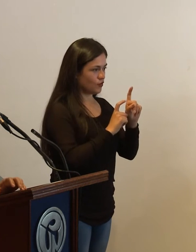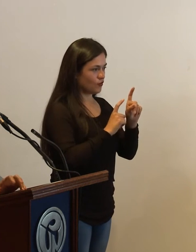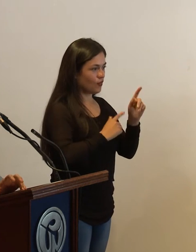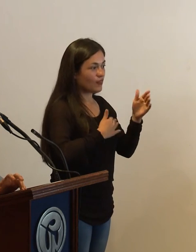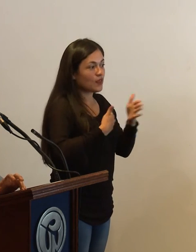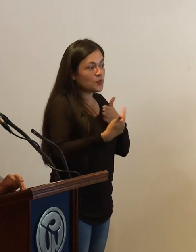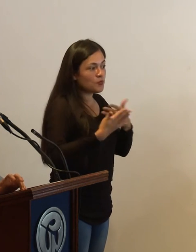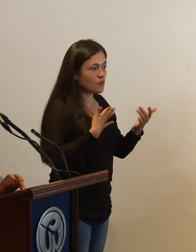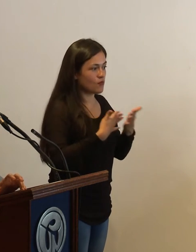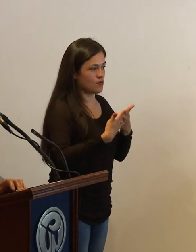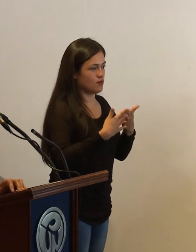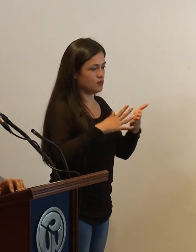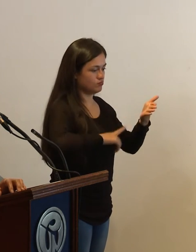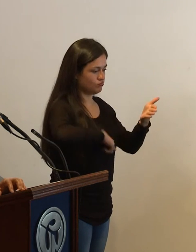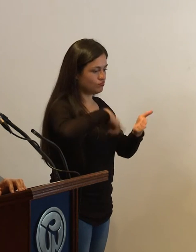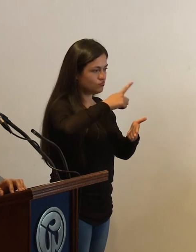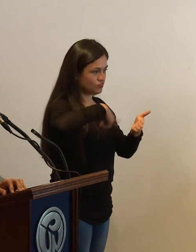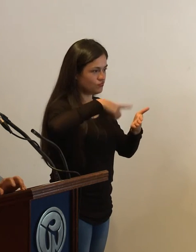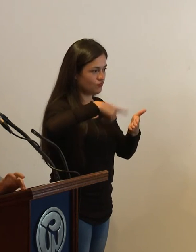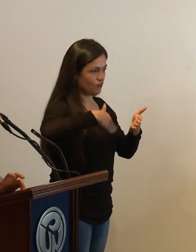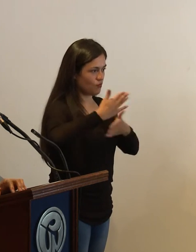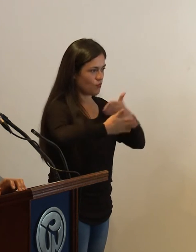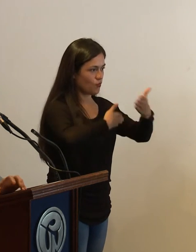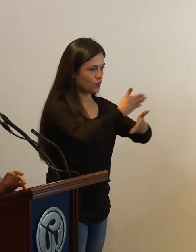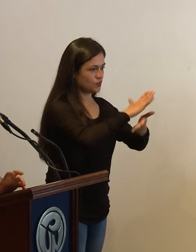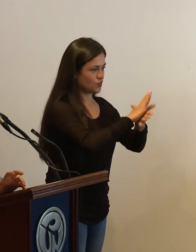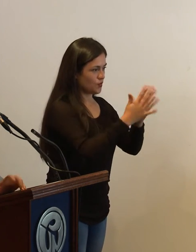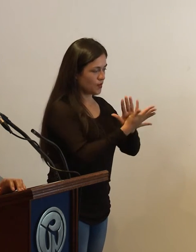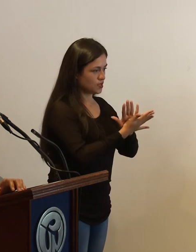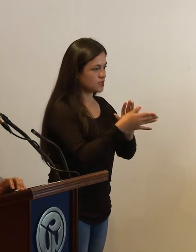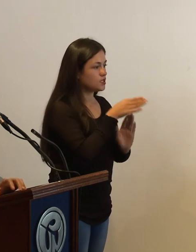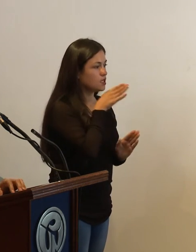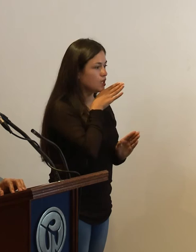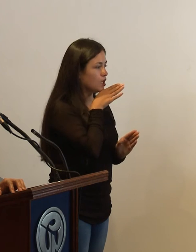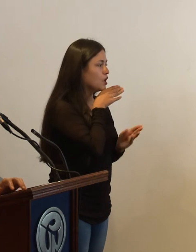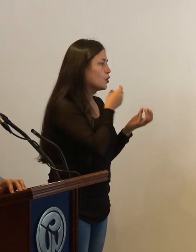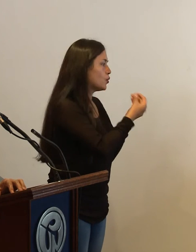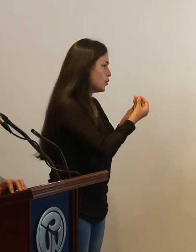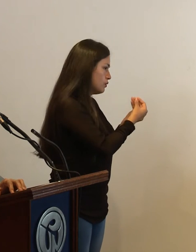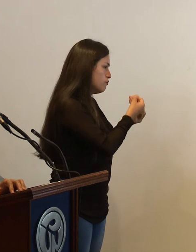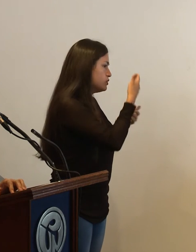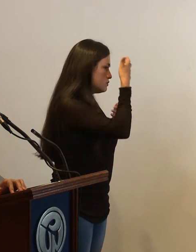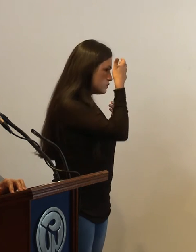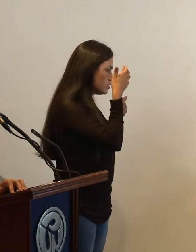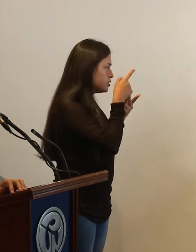firme un proceso de paz entre los actores en contienda,